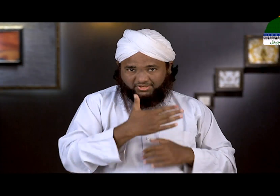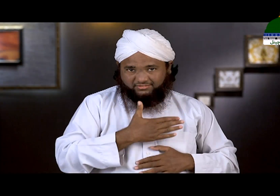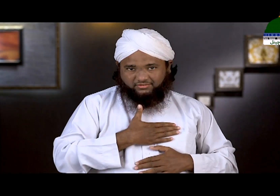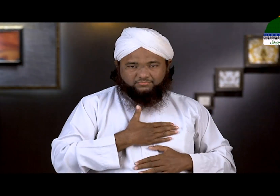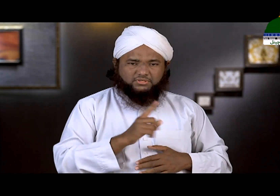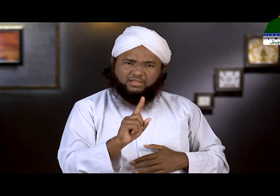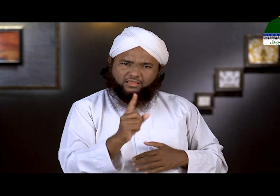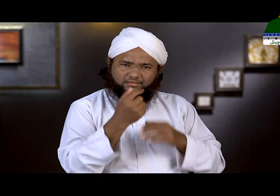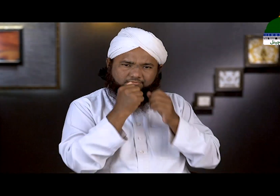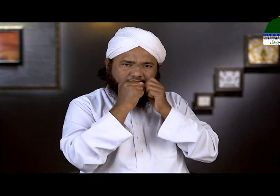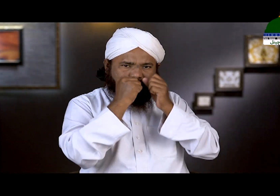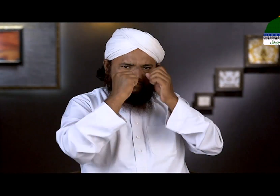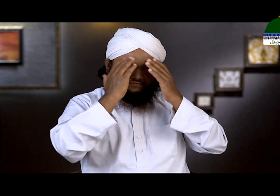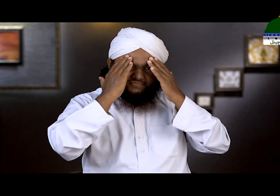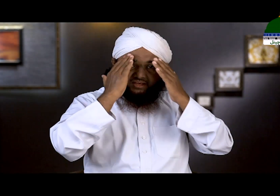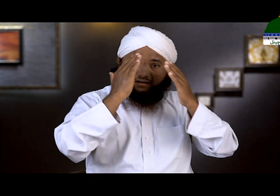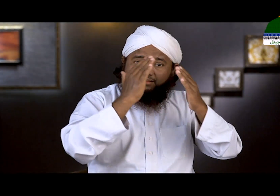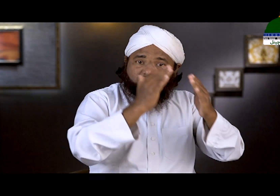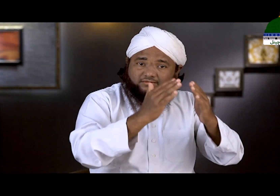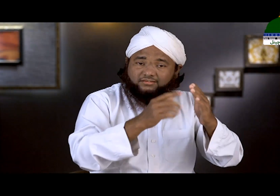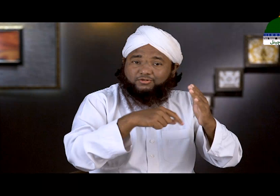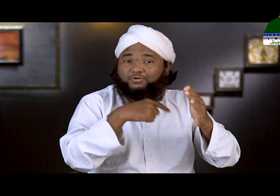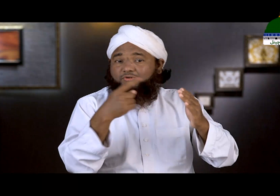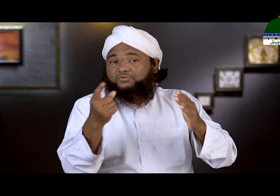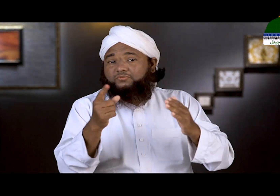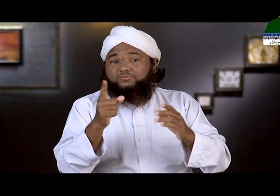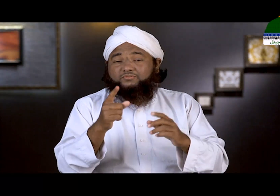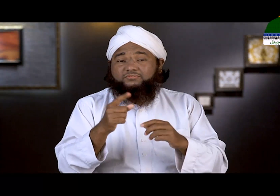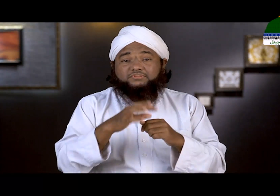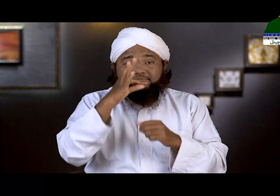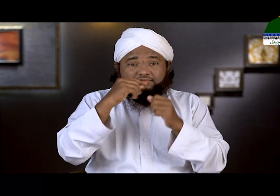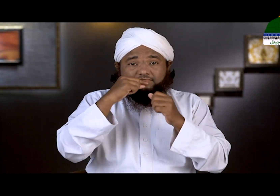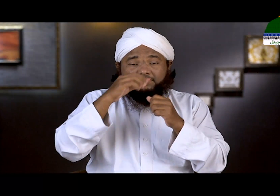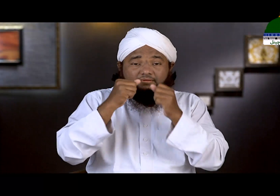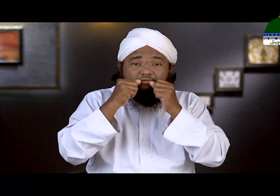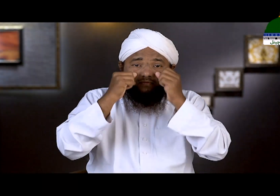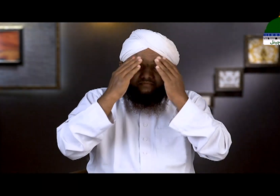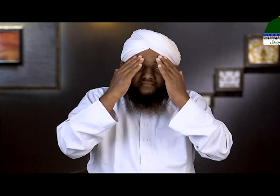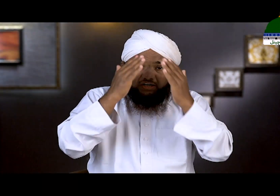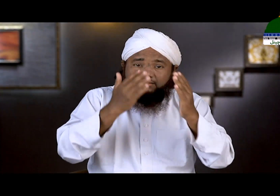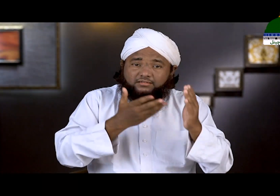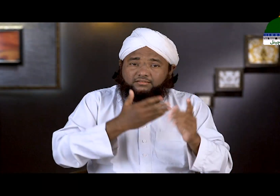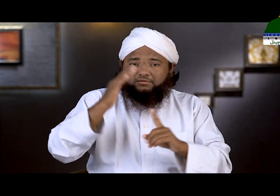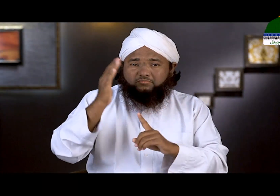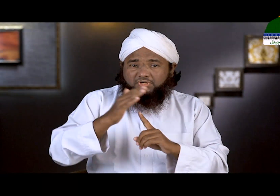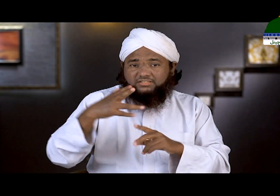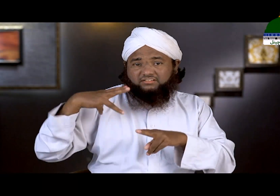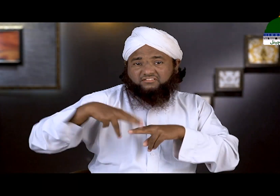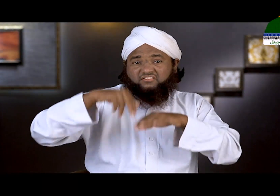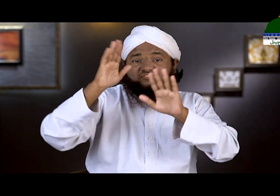حکم دیا جاتا ہے جس طرح اس بندے نے میرے نبی صلی اللہ علیہ وآلہ وسلم پر درود پڑھا تو